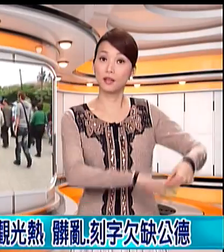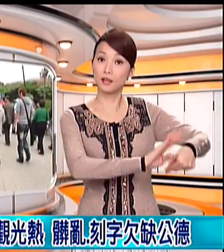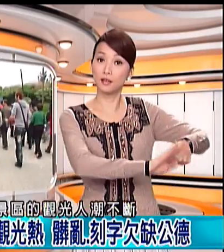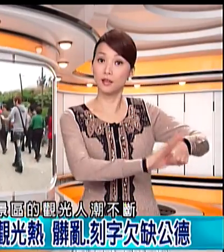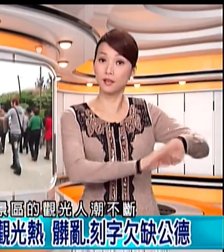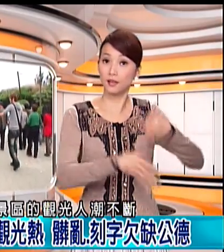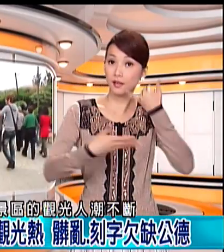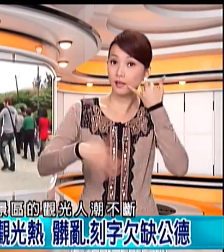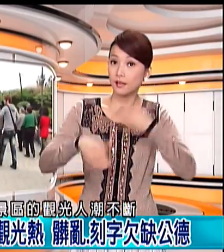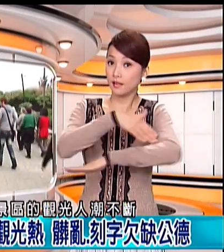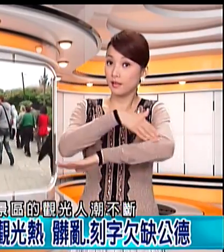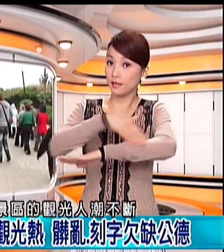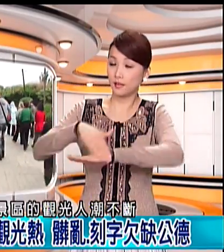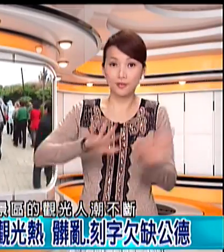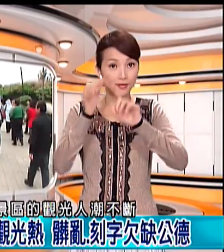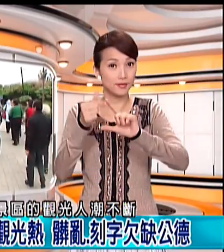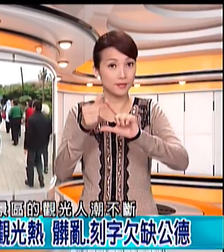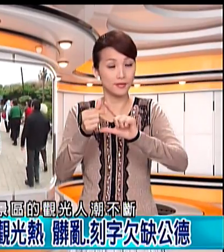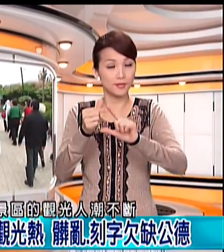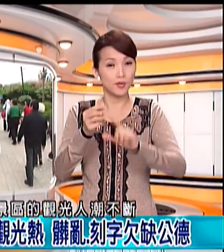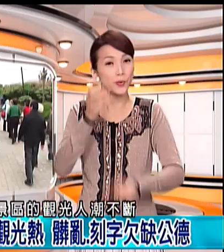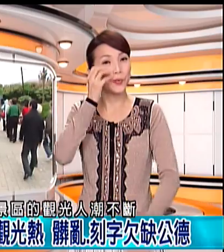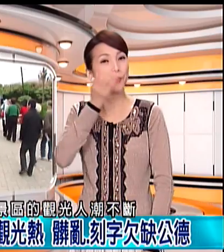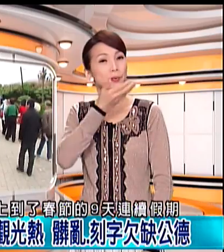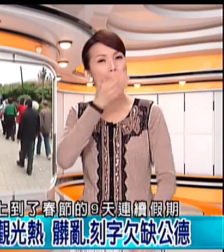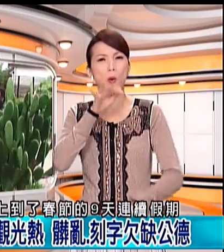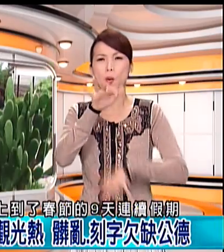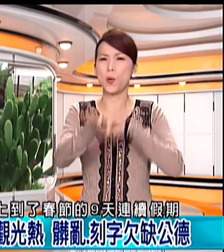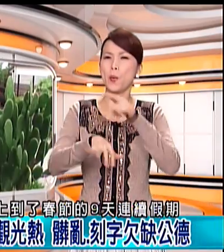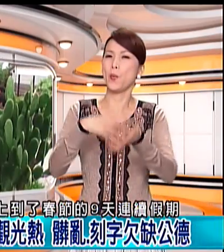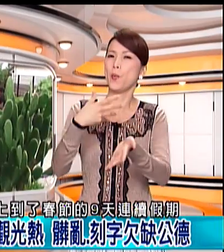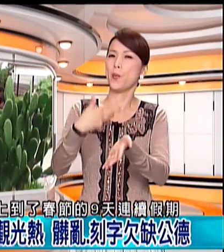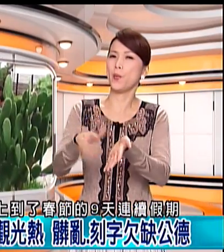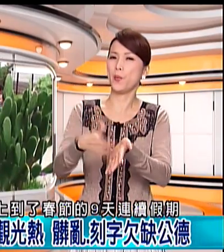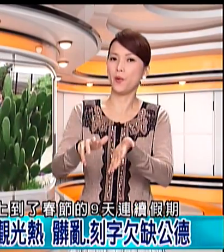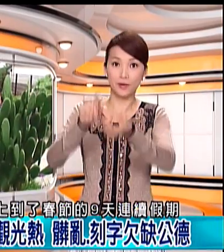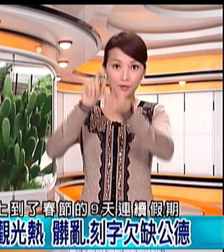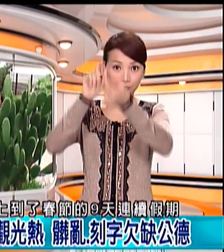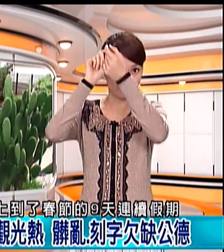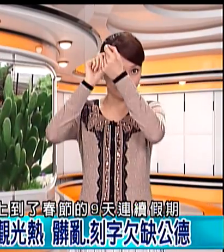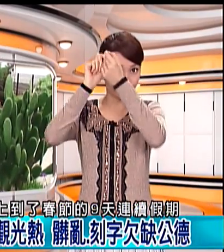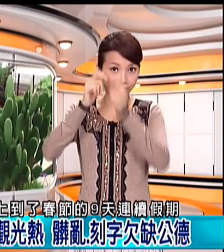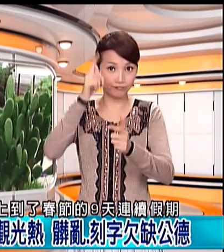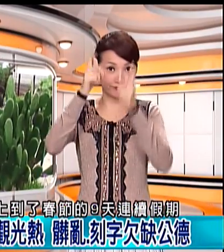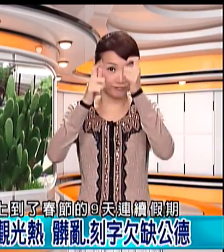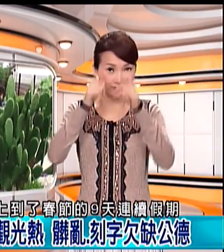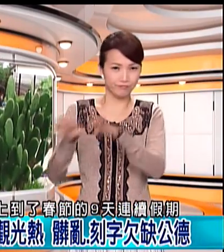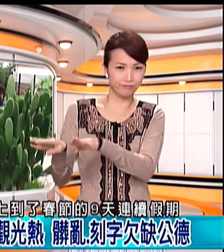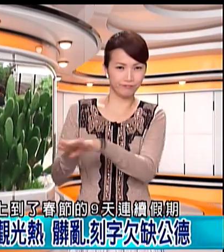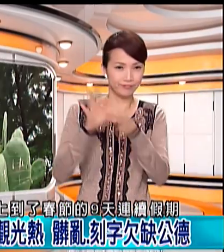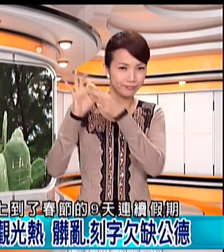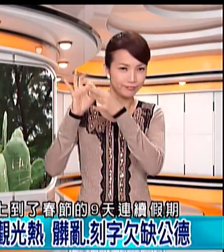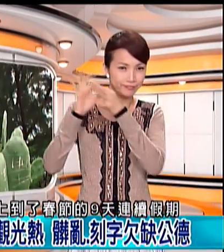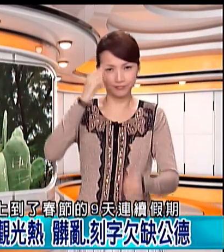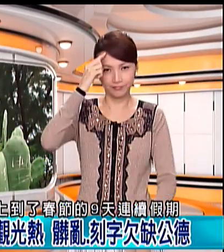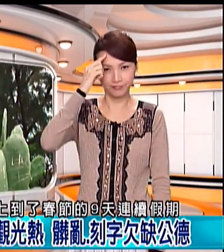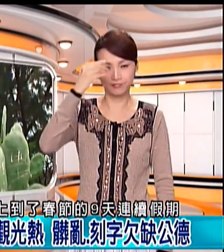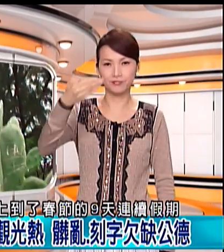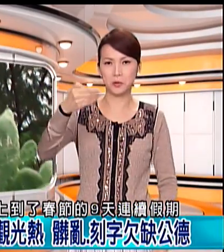东海岸风景区的观光人潮不断，而现在呢，马上就要到了春节的九天连续假期，